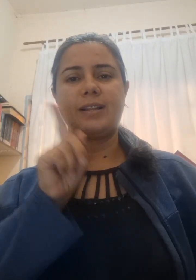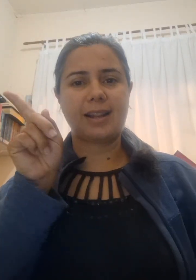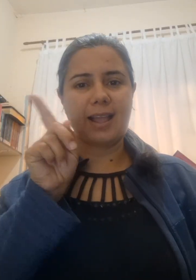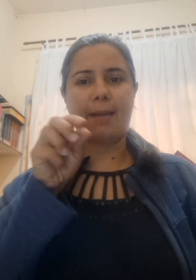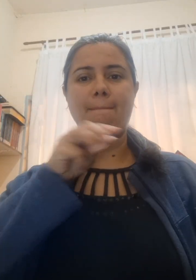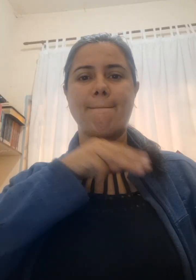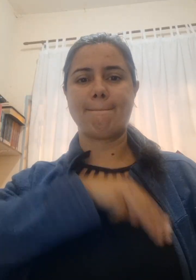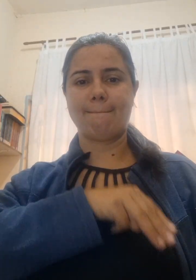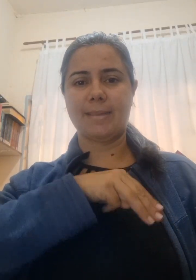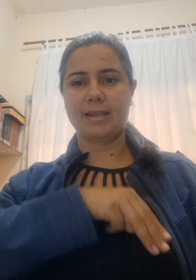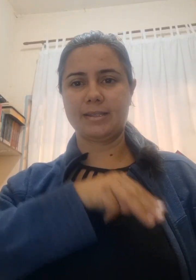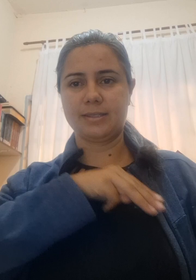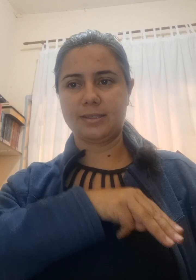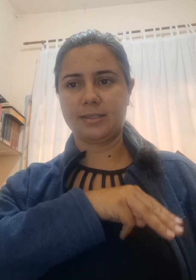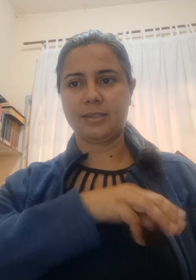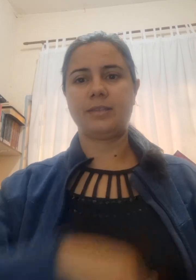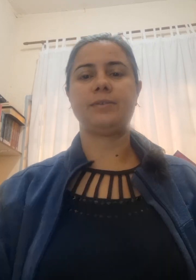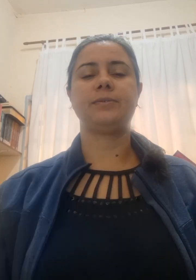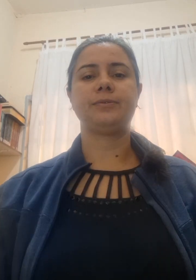O texto está lá em Mateus,